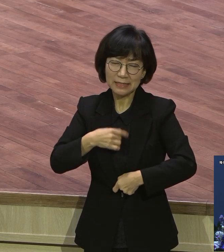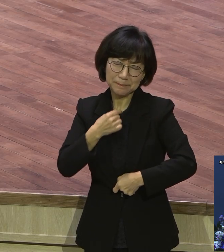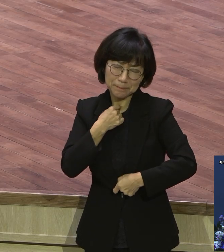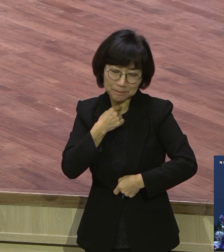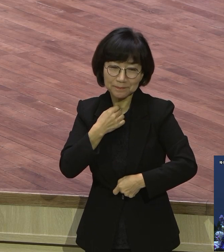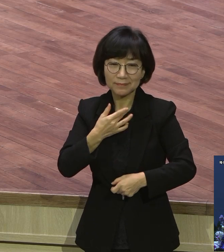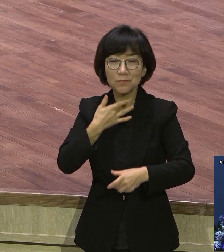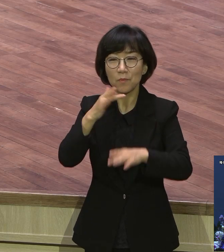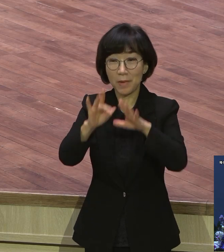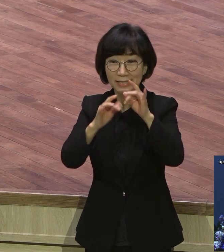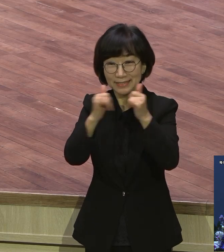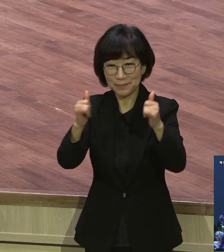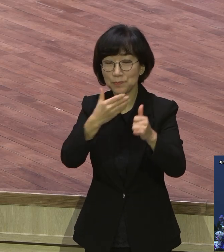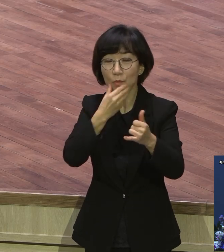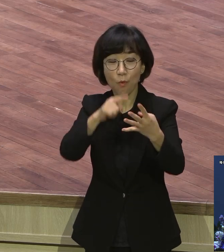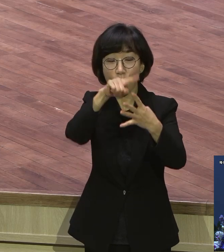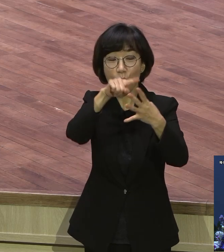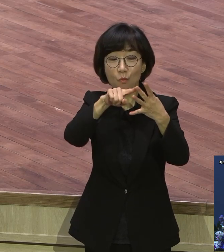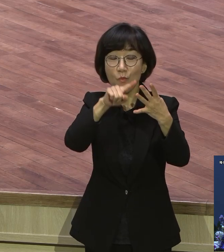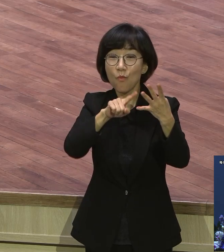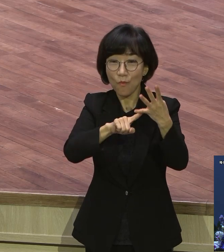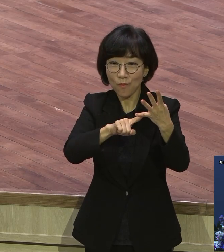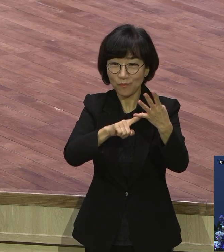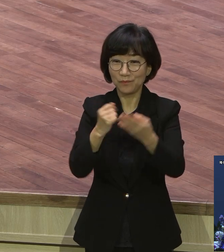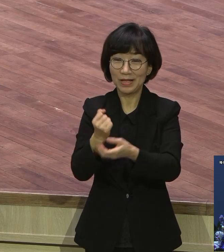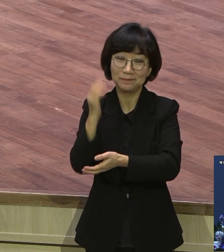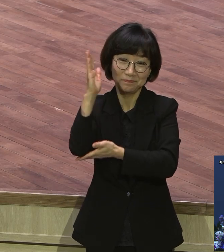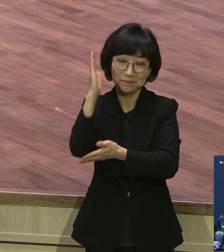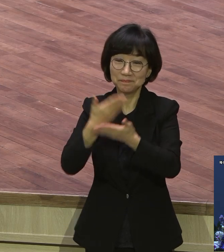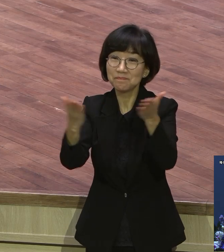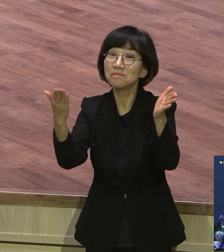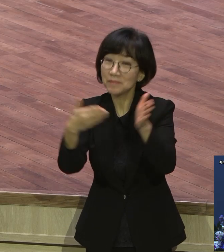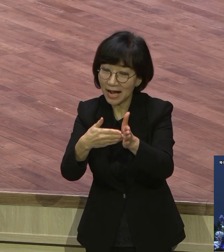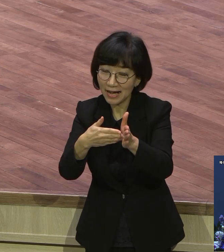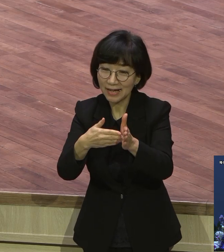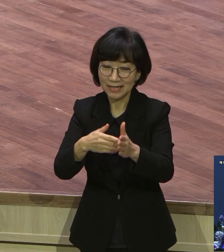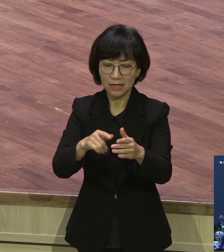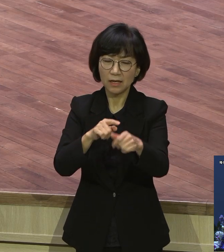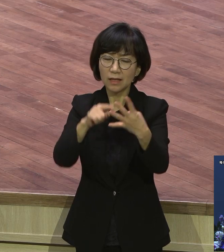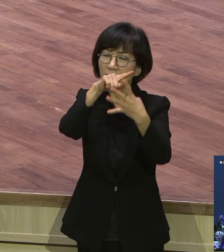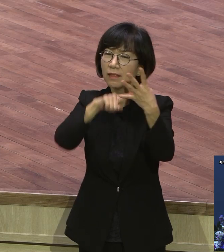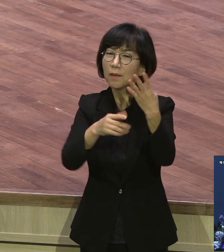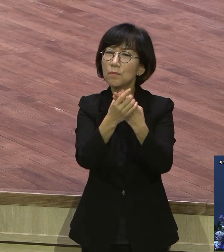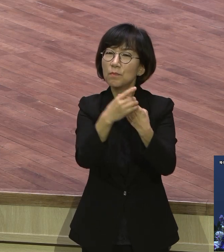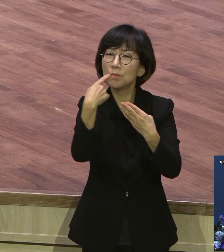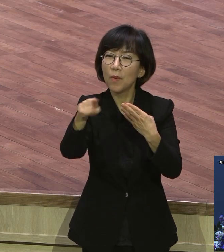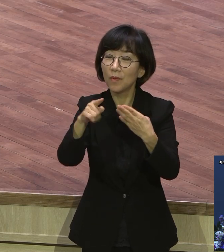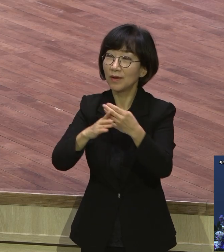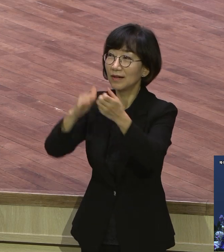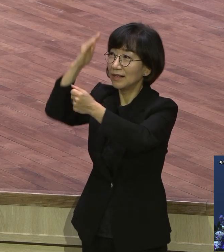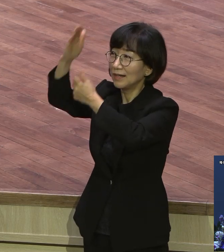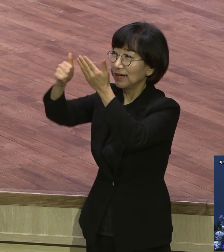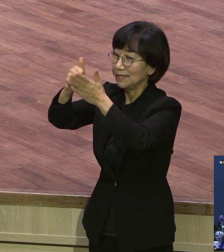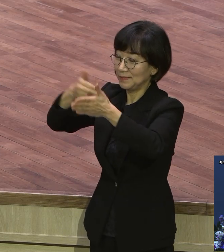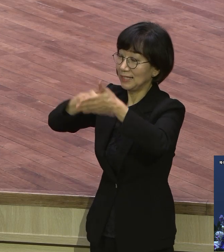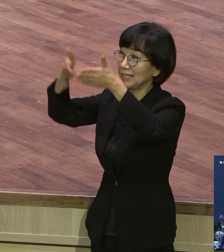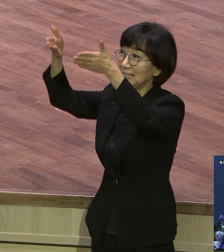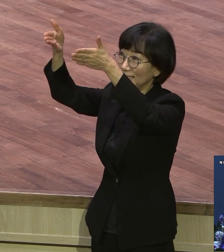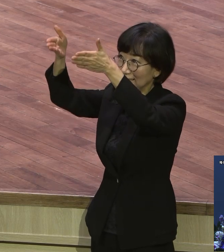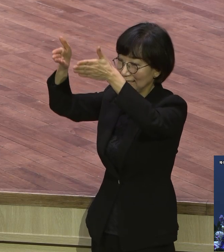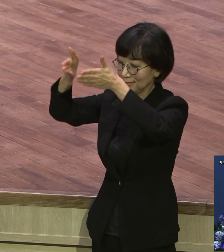특별히 하나님과 나와의 관계 나와의 관계에 초점을 맞추고 있는 것이